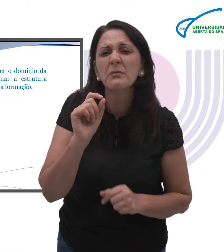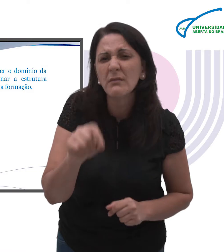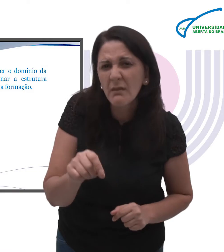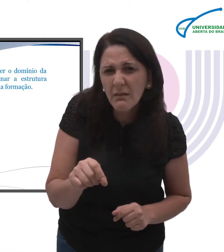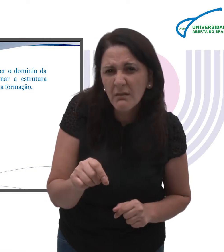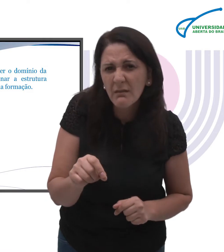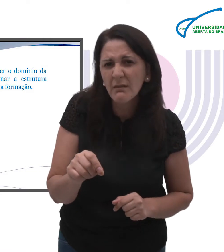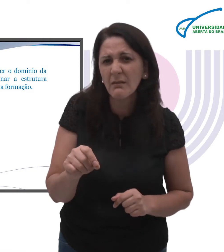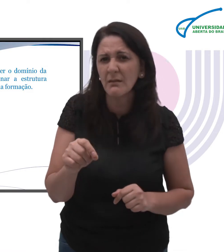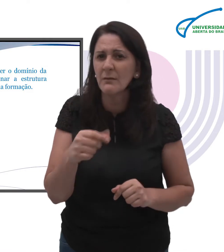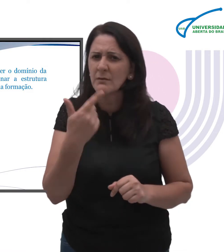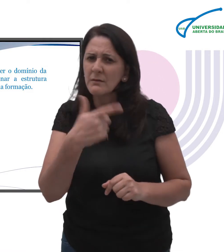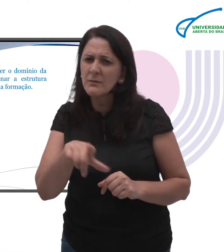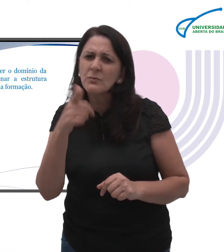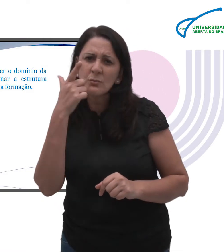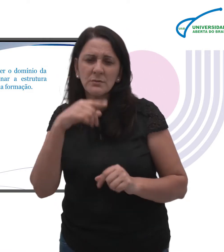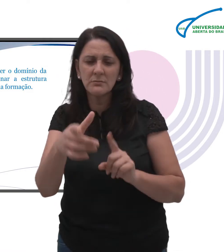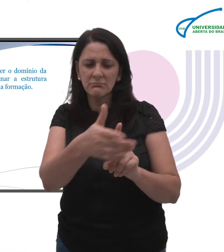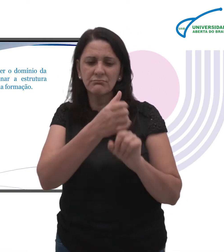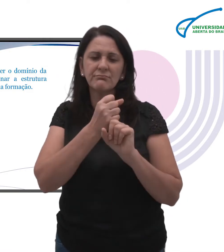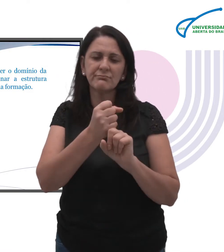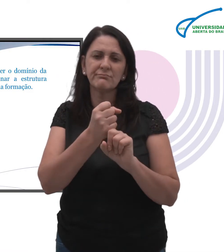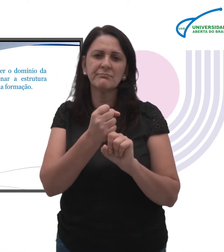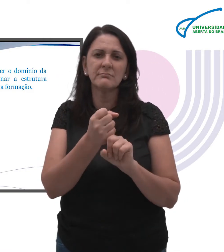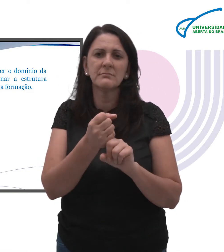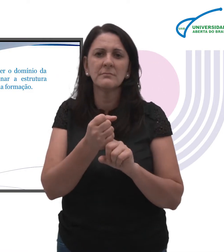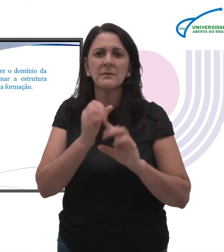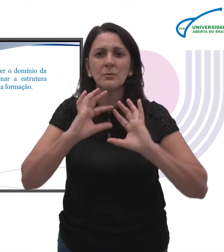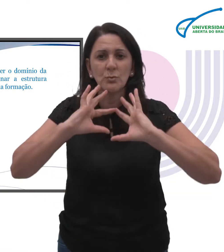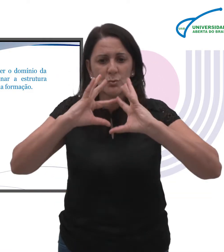seja, ela já consegue dominar a estrutura interna dos